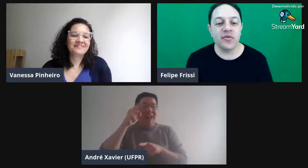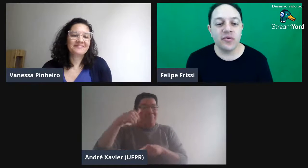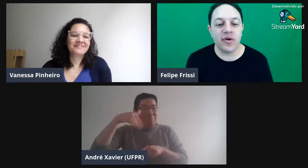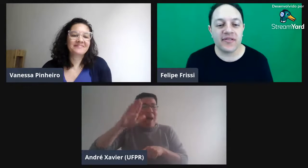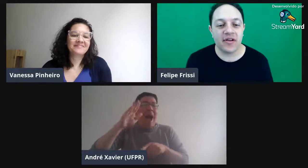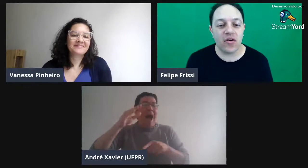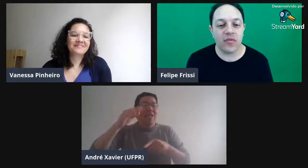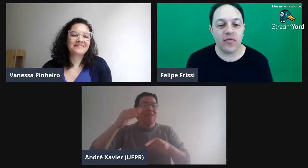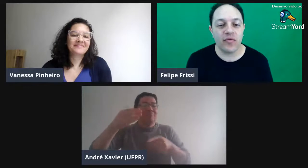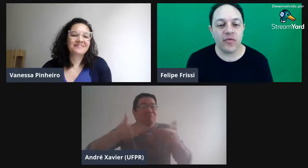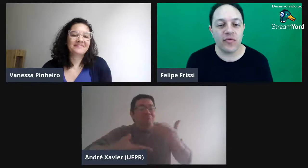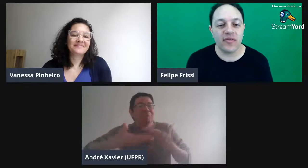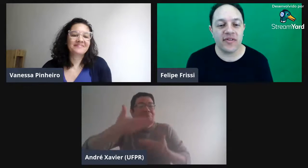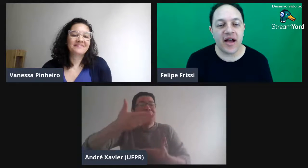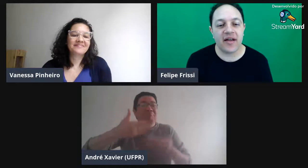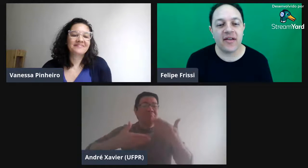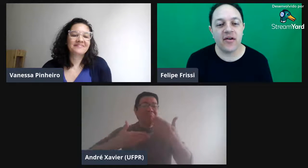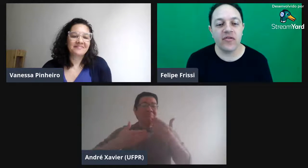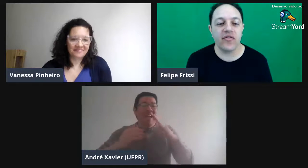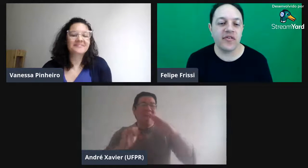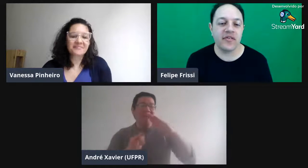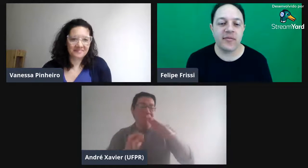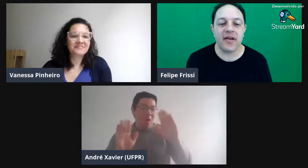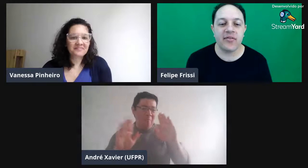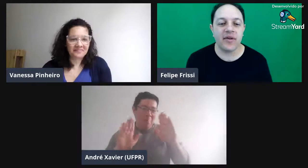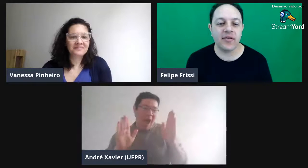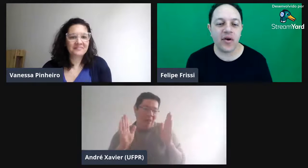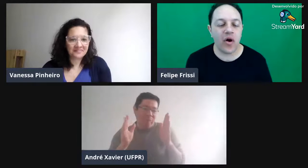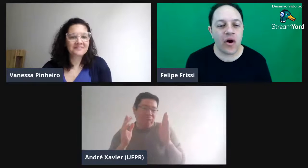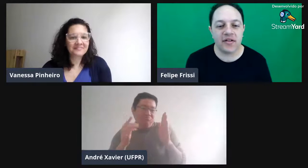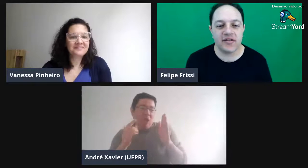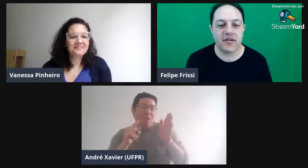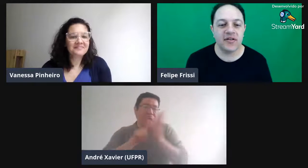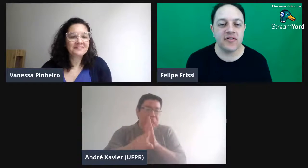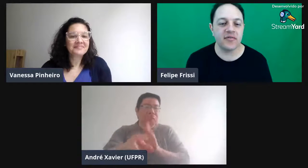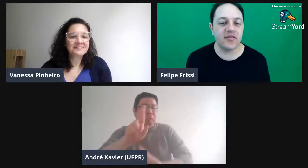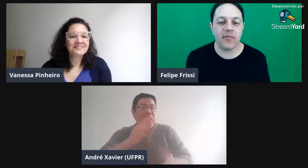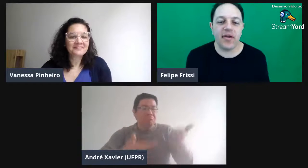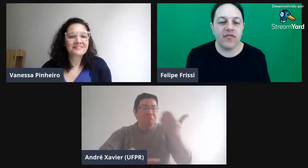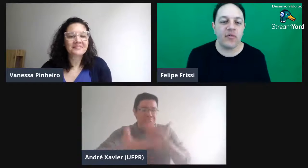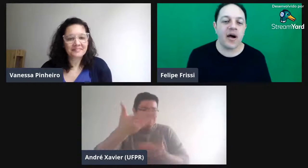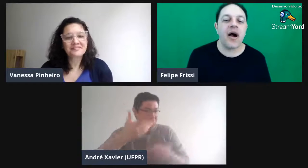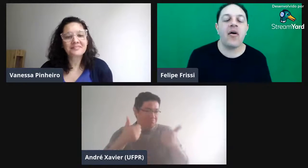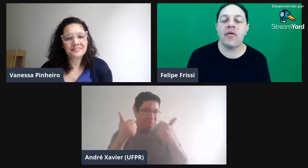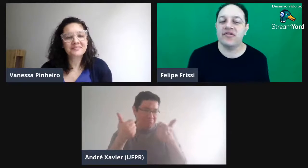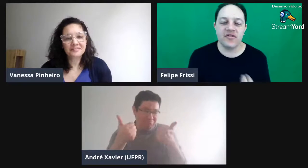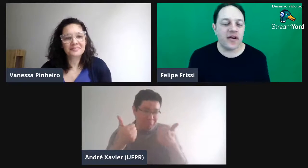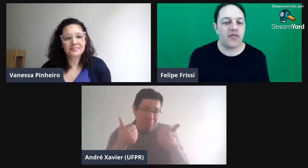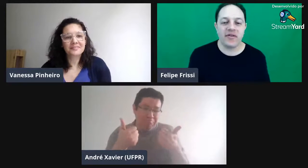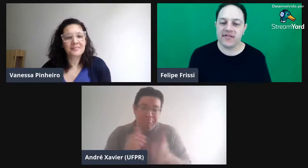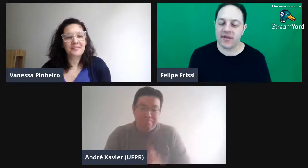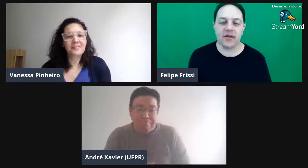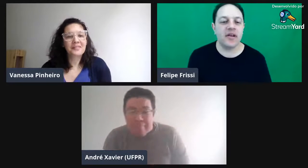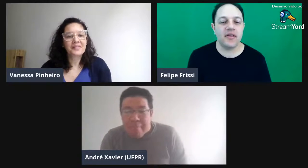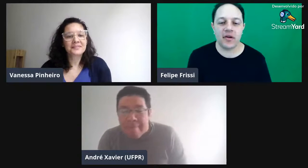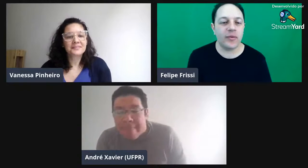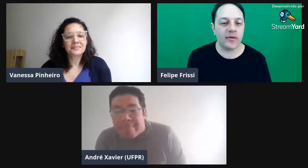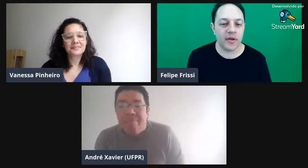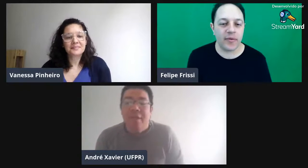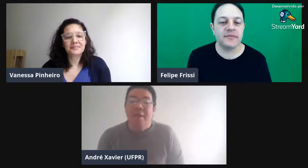Assim como o Isaac, eu vou fazer mais uma troca de ser bem informal, a gente vai conversando aqui tranquilo, tá bom?